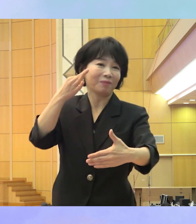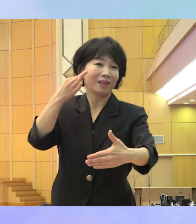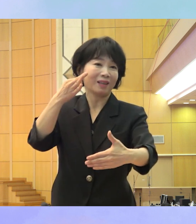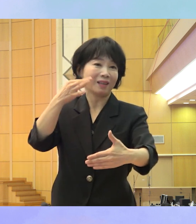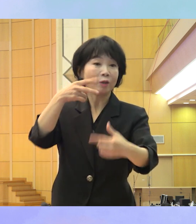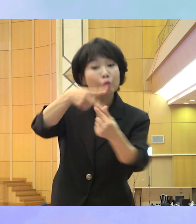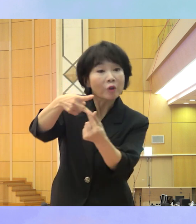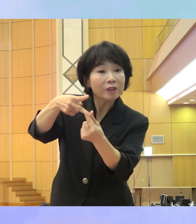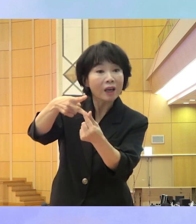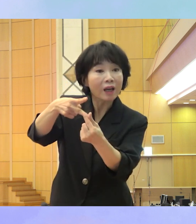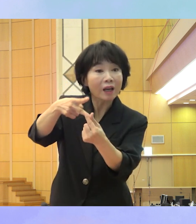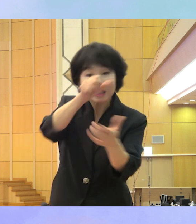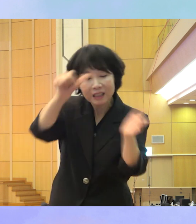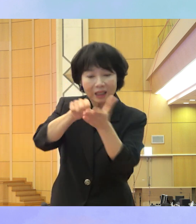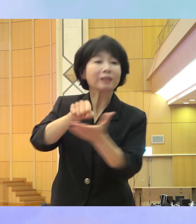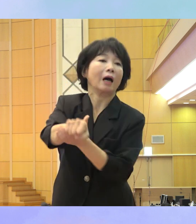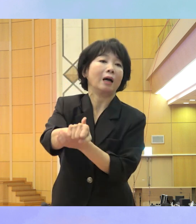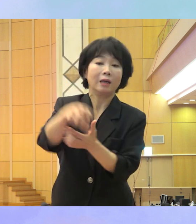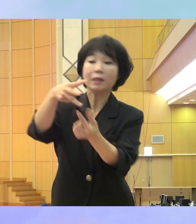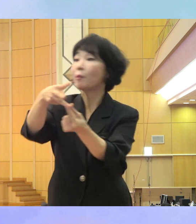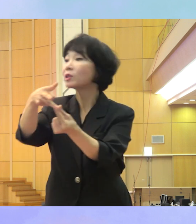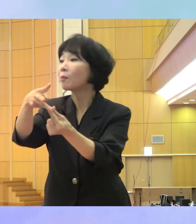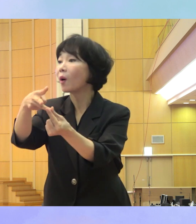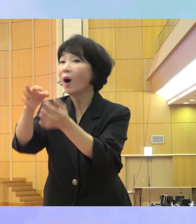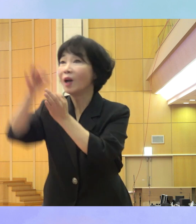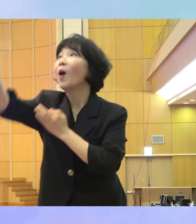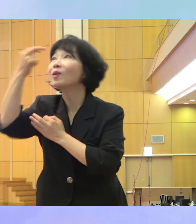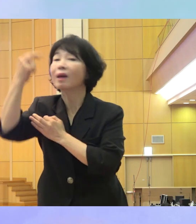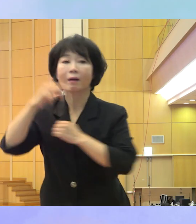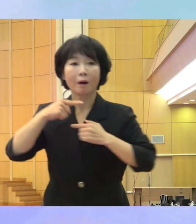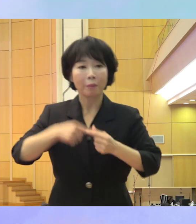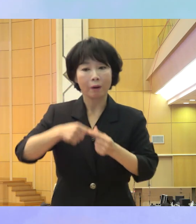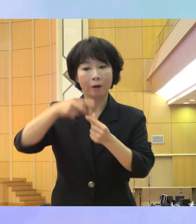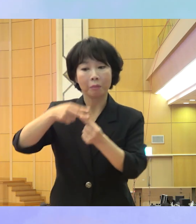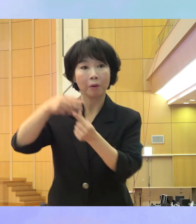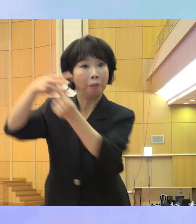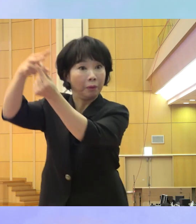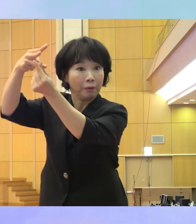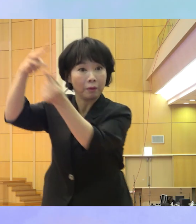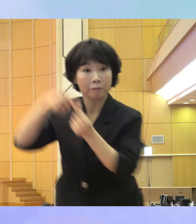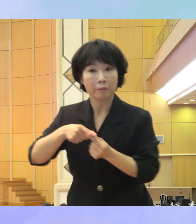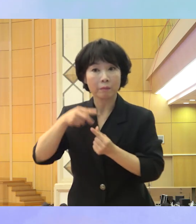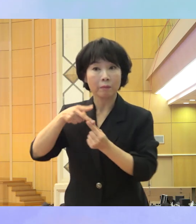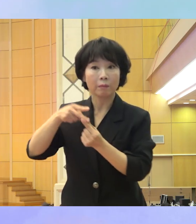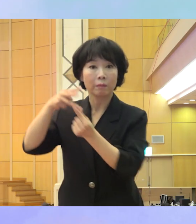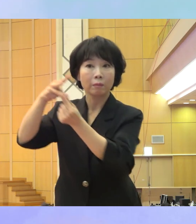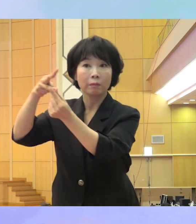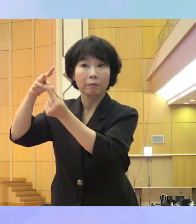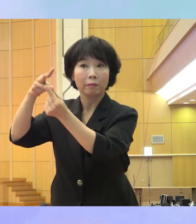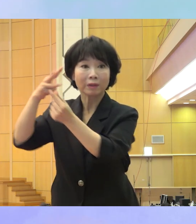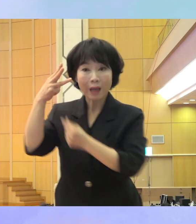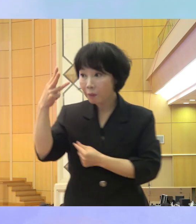나오면은 인생, 인생이 끝나면 영생, 삼생이잖아요. 응?